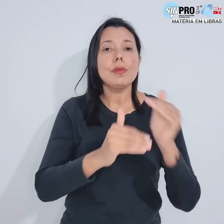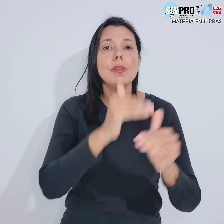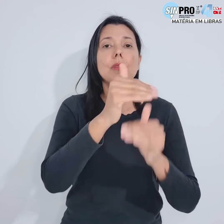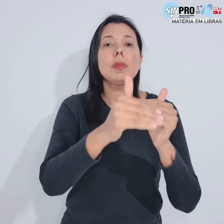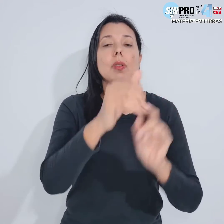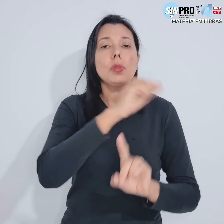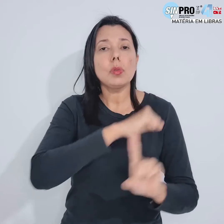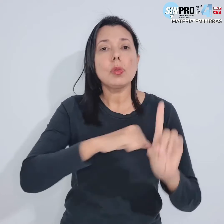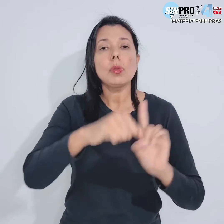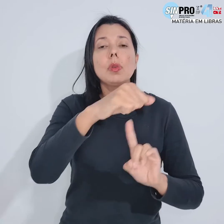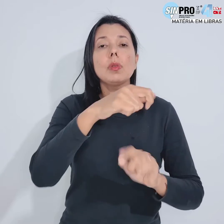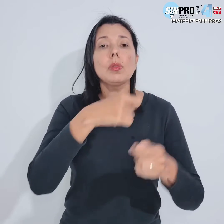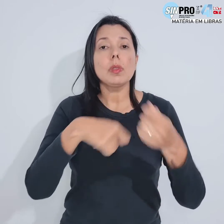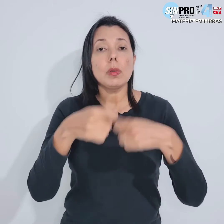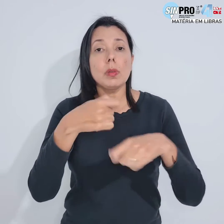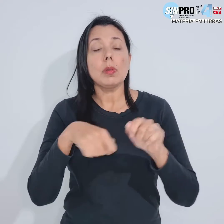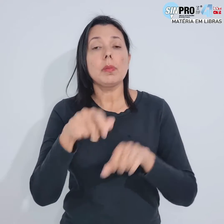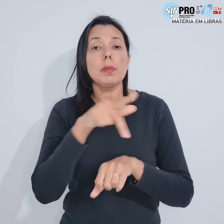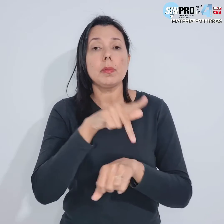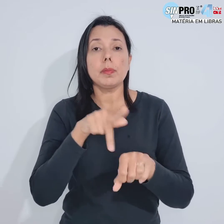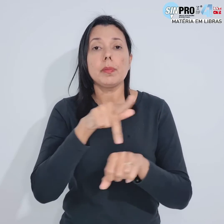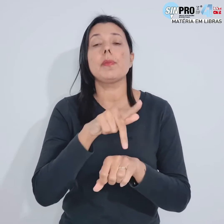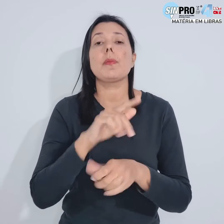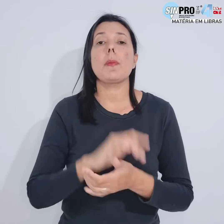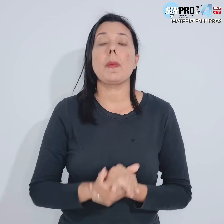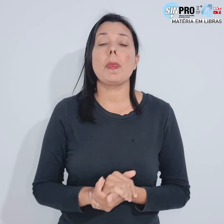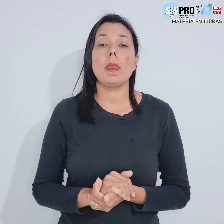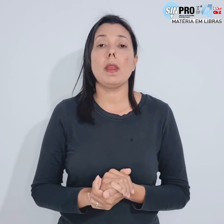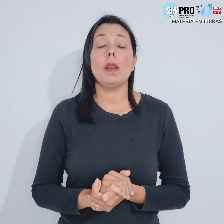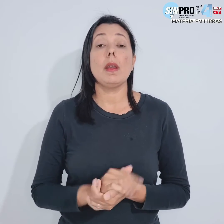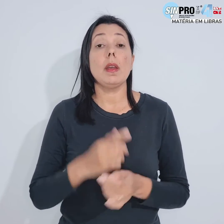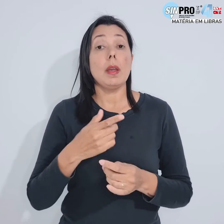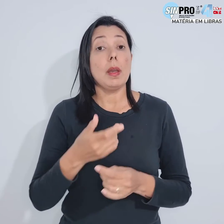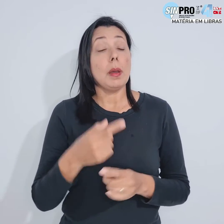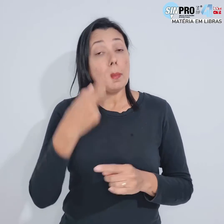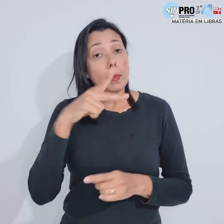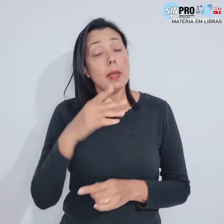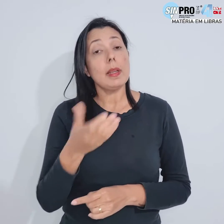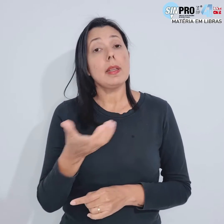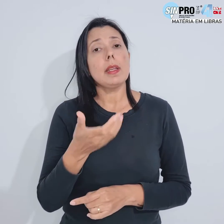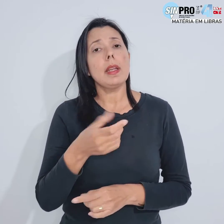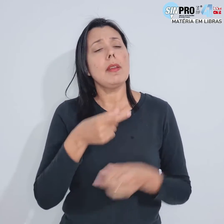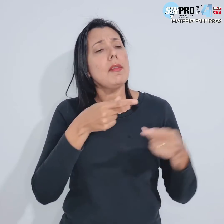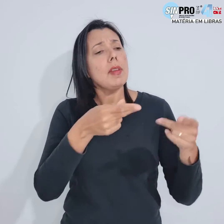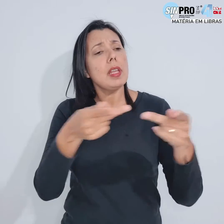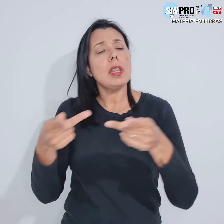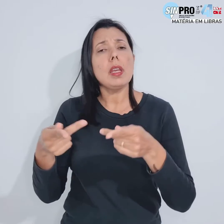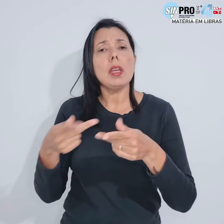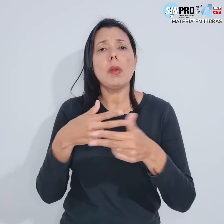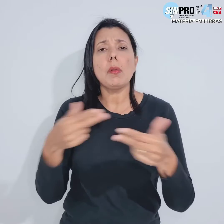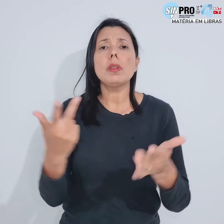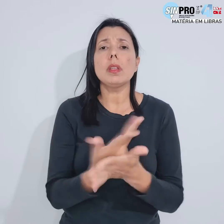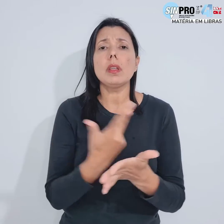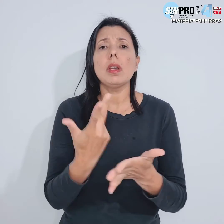desenvolvimento socioeconômico do país. Para tentar vender um discurso totalmente equivocado,